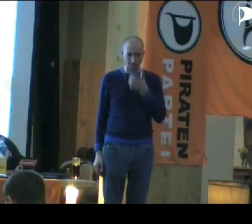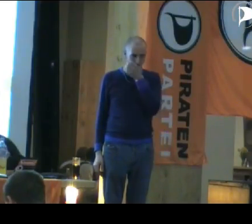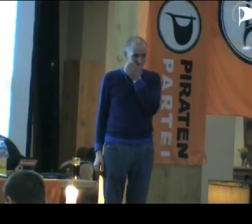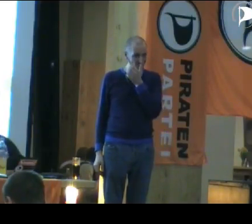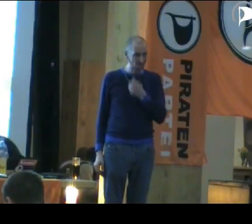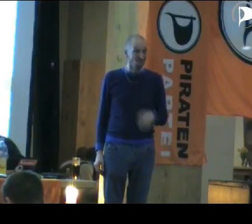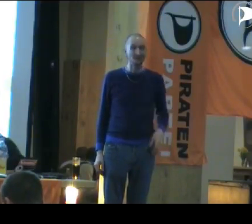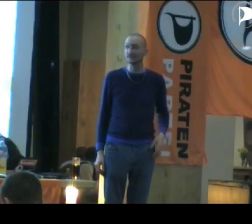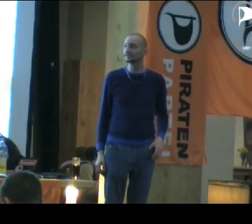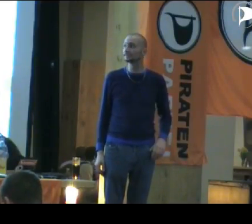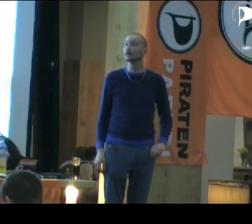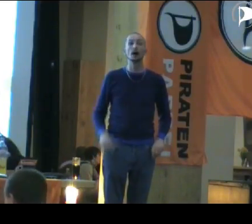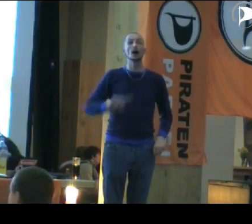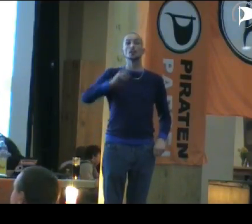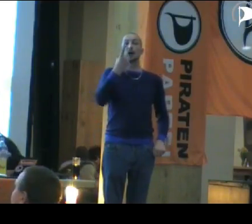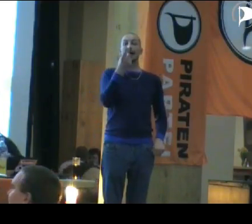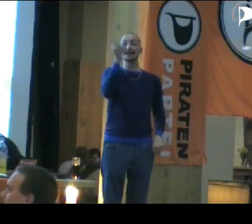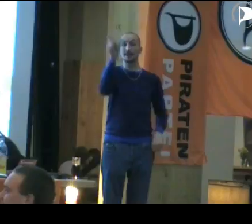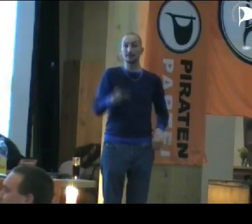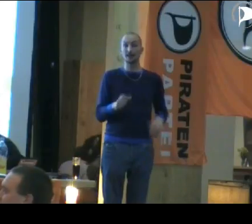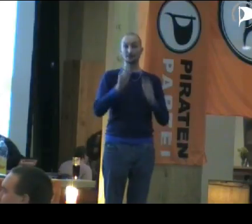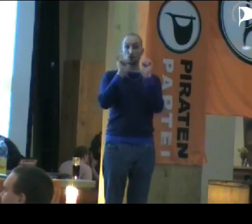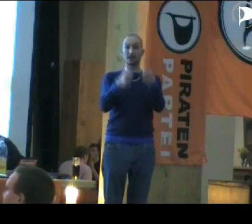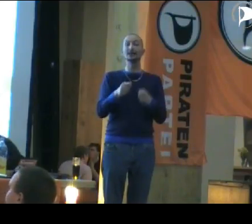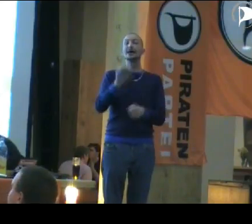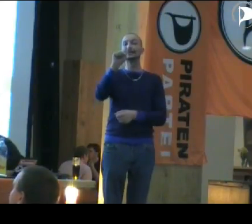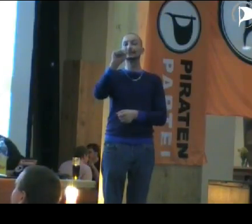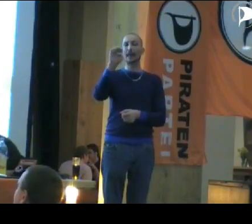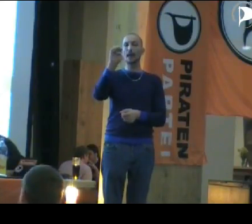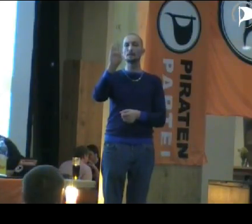ich würde gerne wieder vorschlagen und zwar zumeist